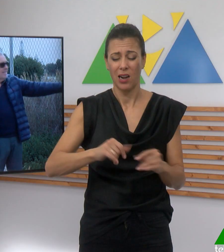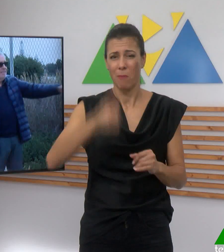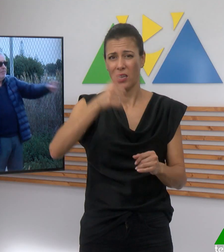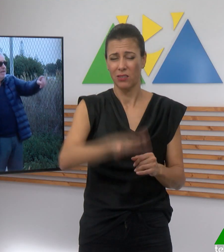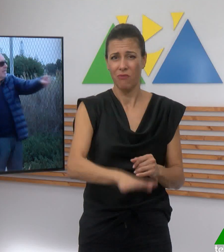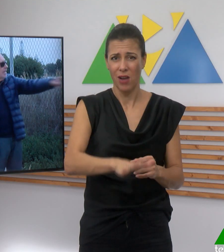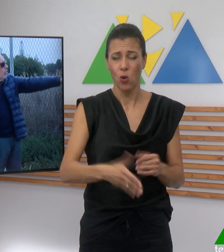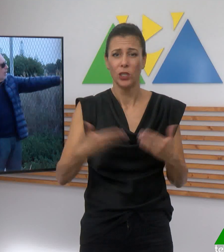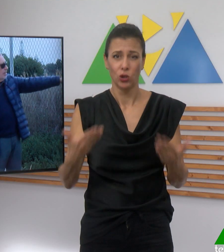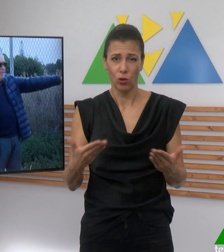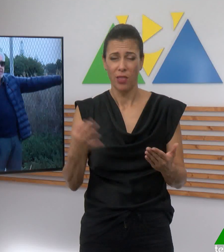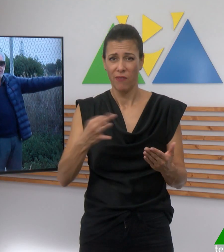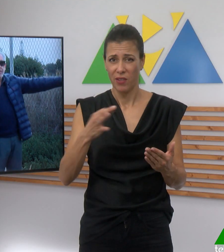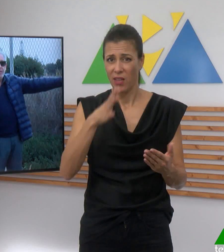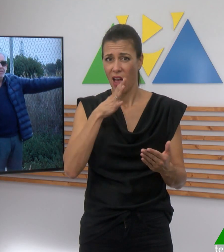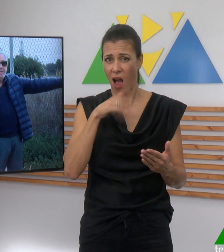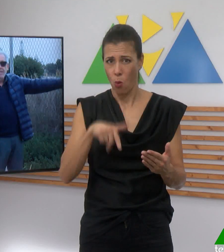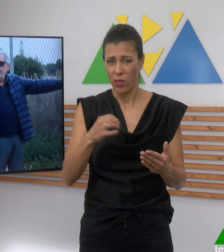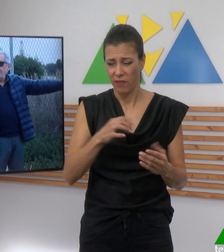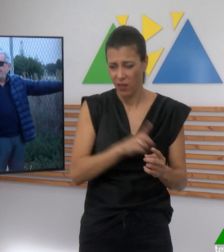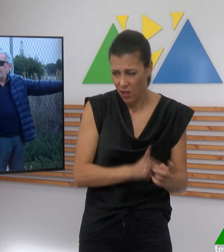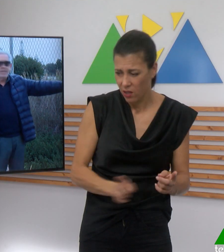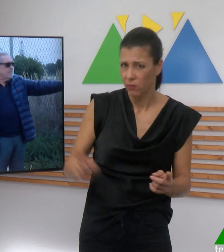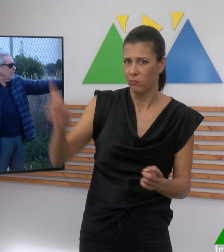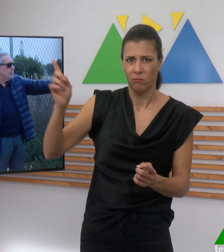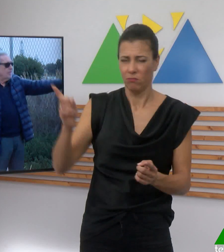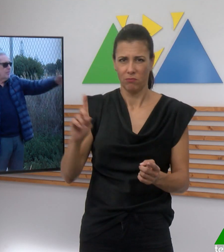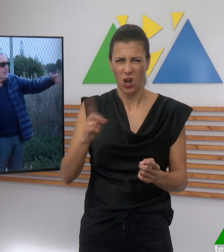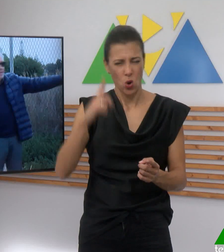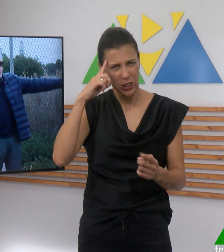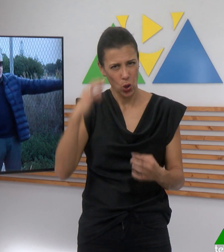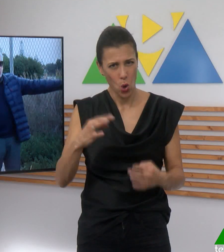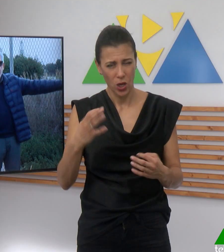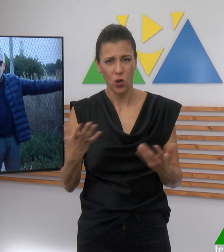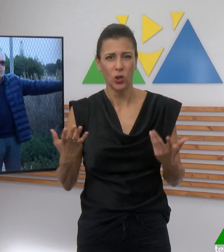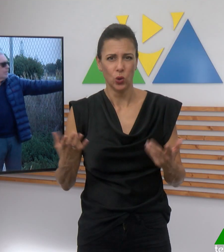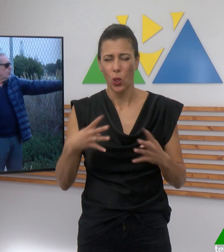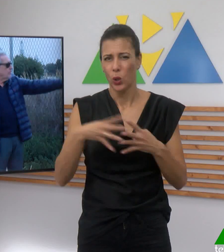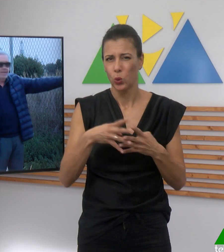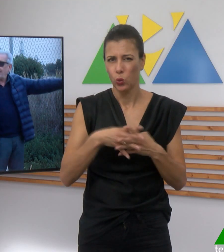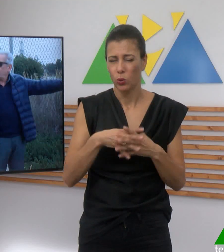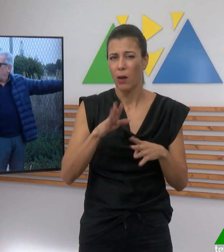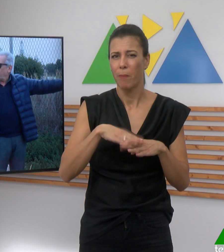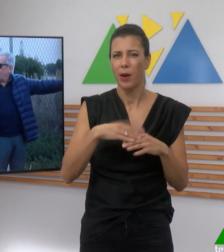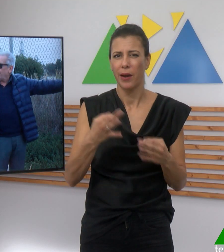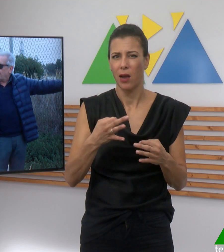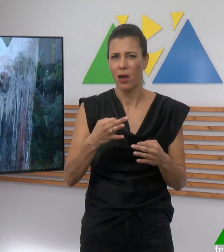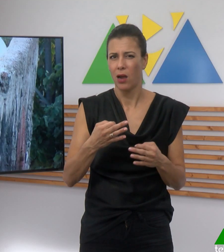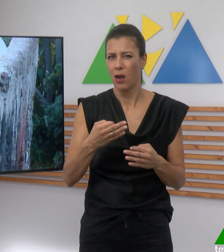llevaran el agua hacia esta elevación Eh no tiene sentido que hiciera una estructura con eso para cultivar dos marjales que puede